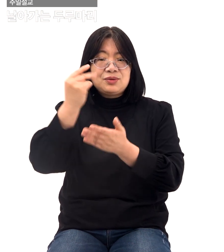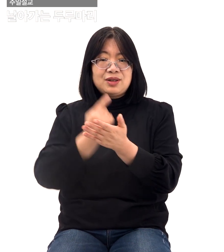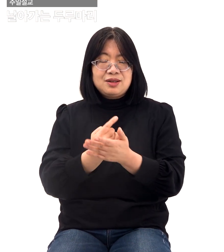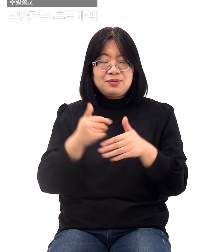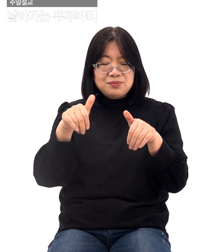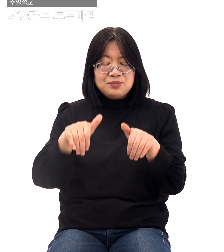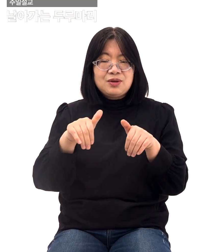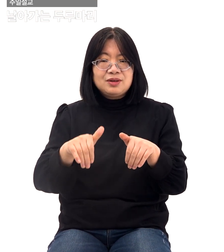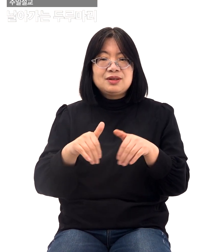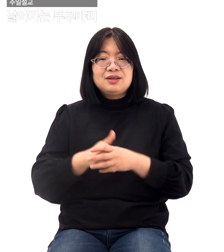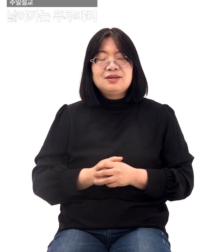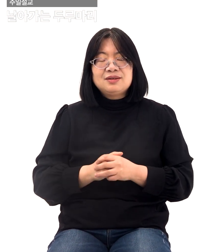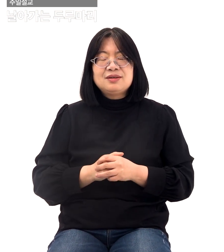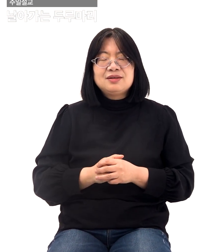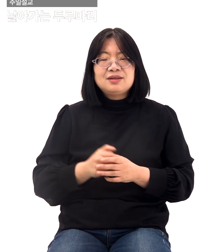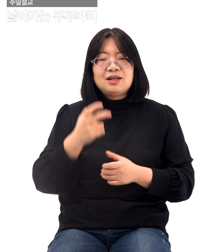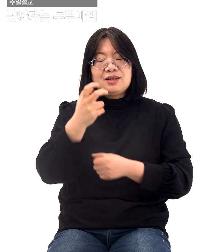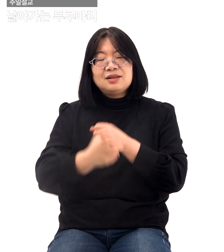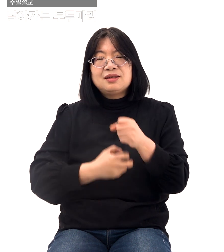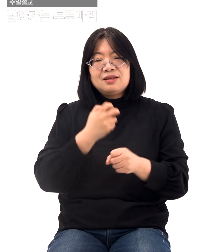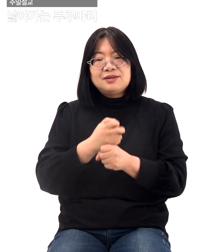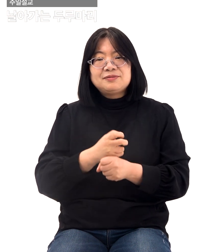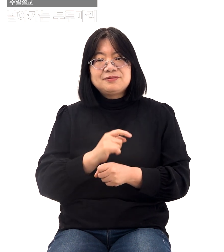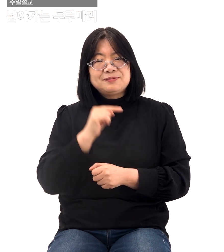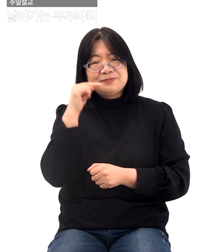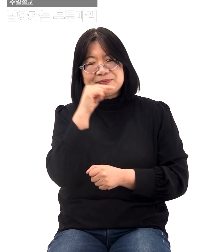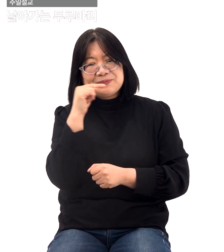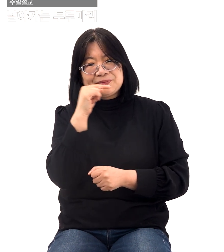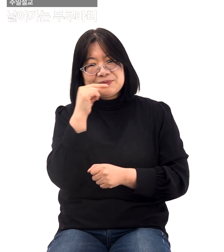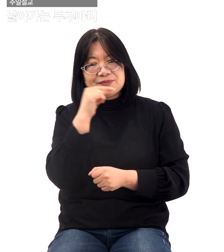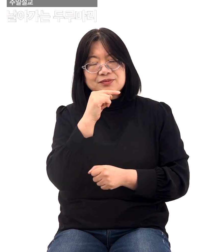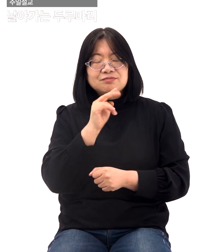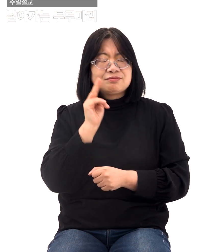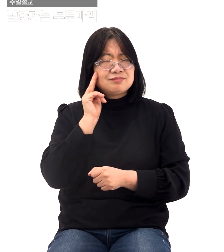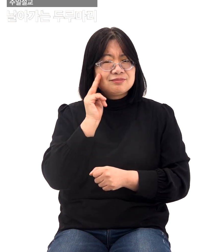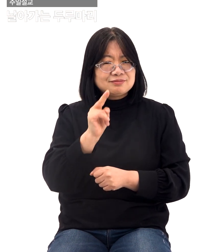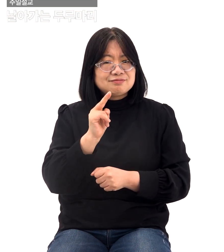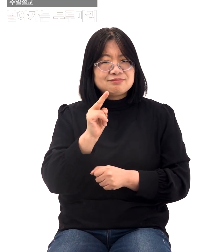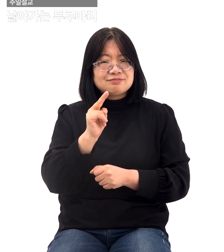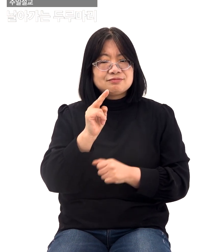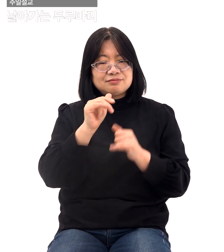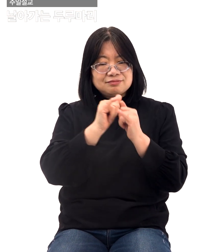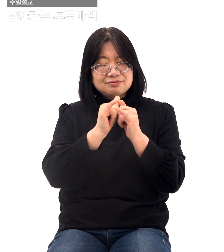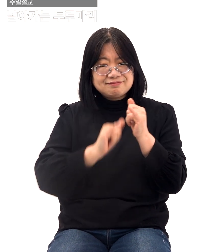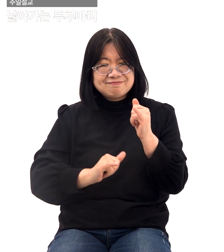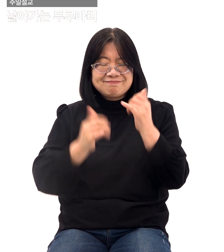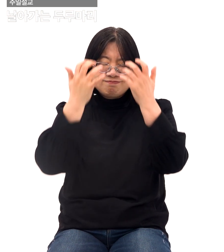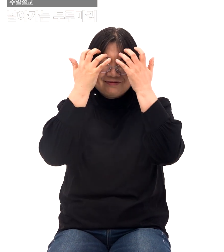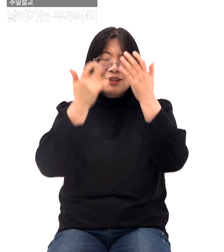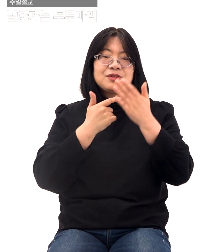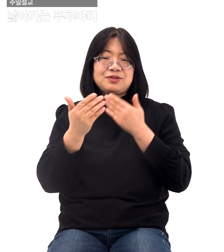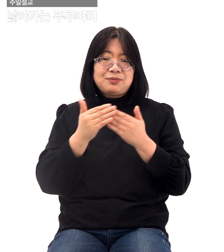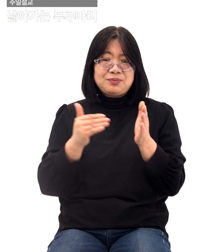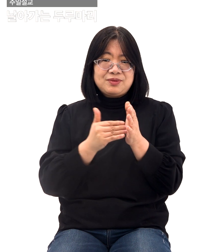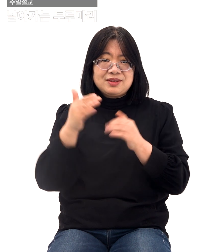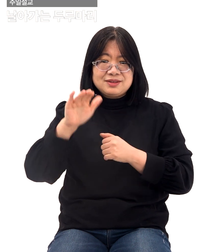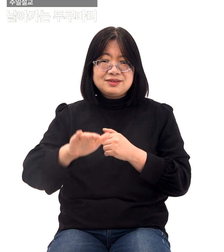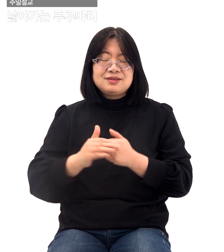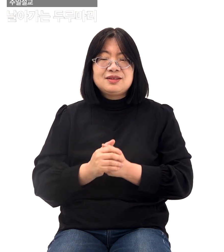포로들이 70년의 혹독하고 참혹한 역사의 고난을